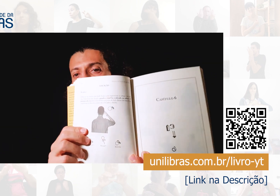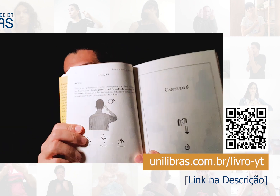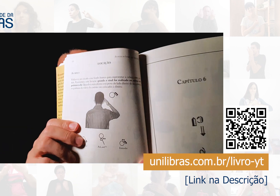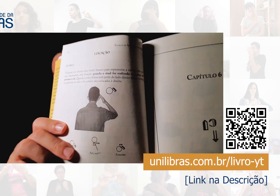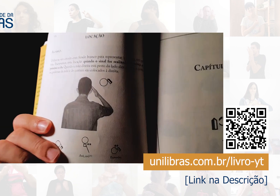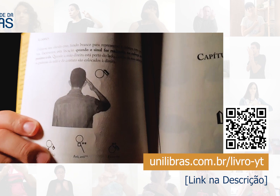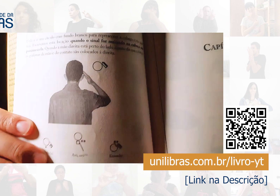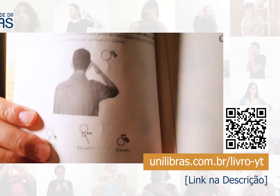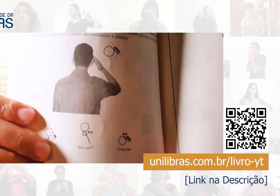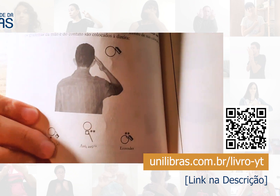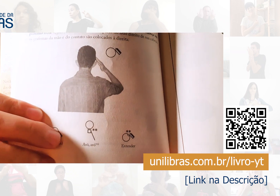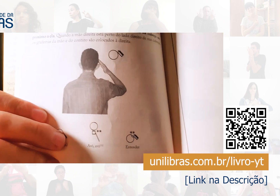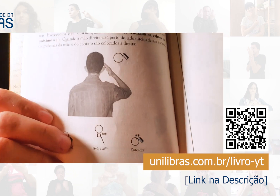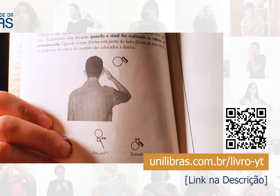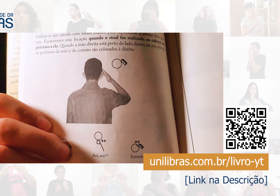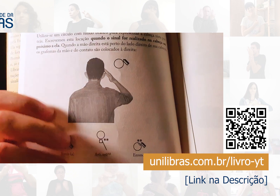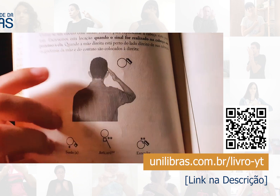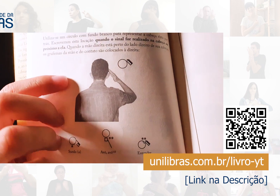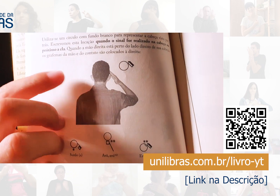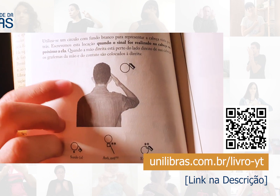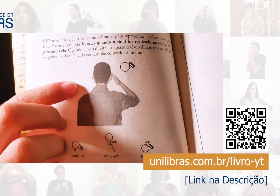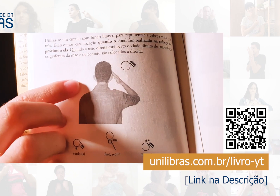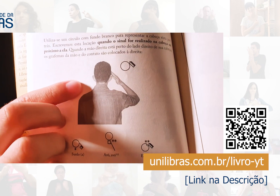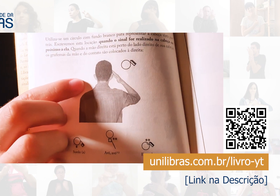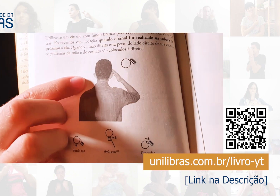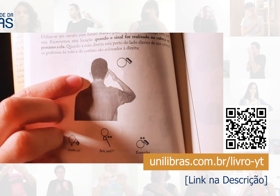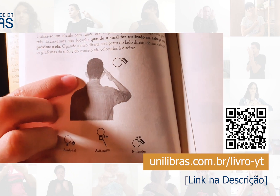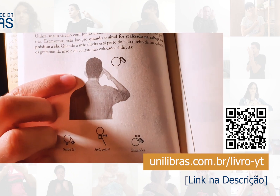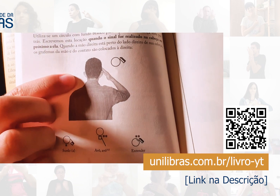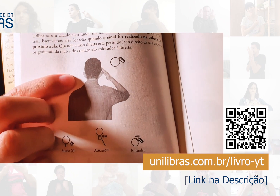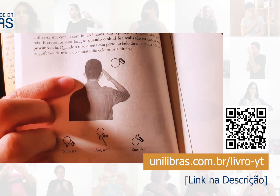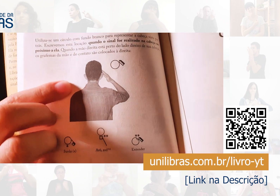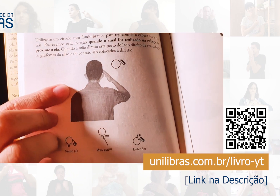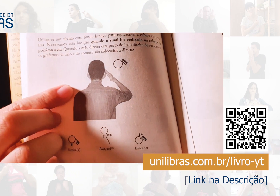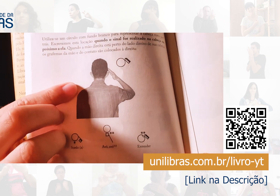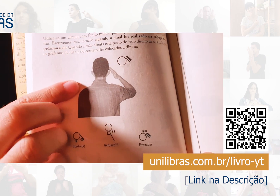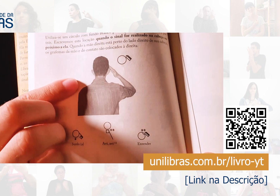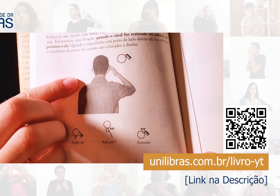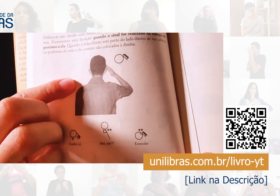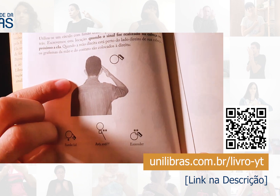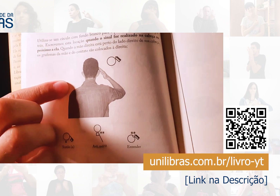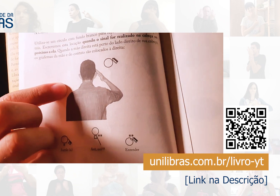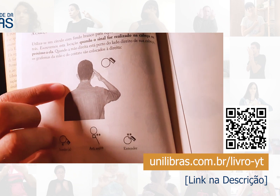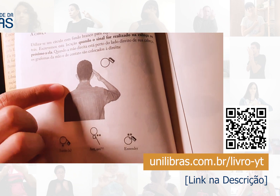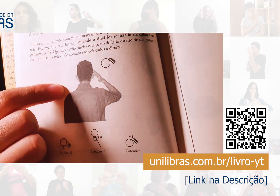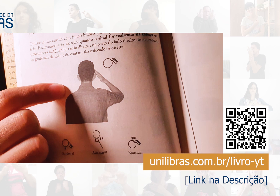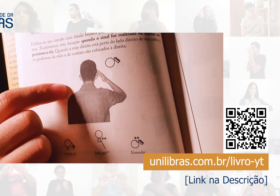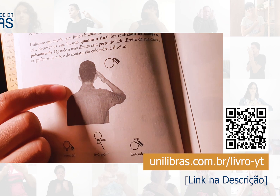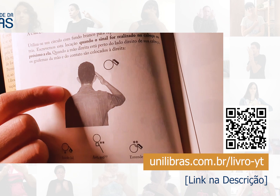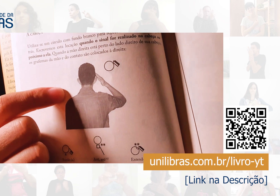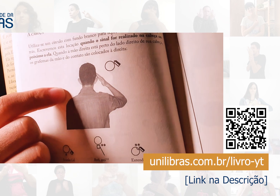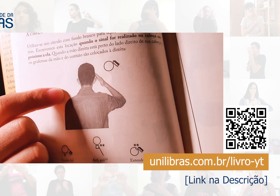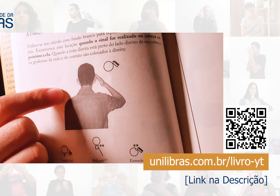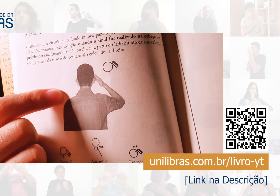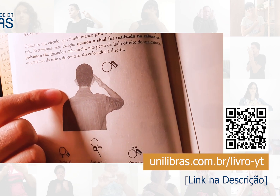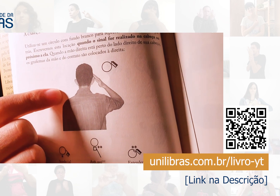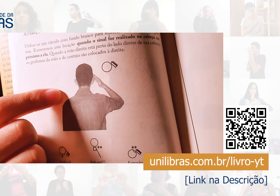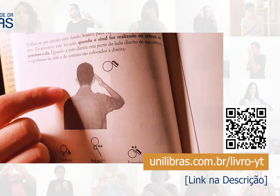olha. Você vê a foto, esse aqui, para quem não sabe, sou eu, tá? Mas numa versão com cabelo